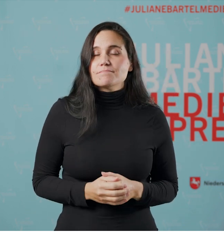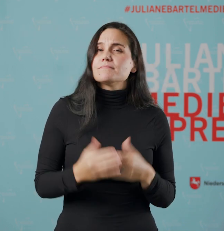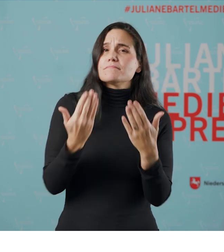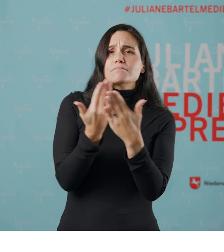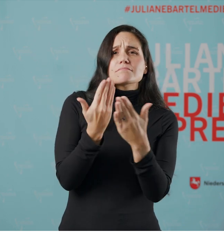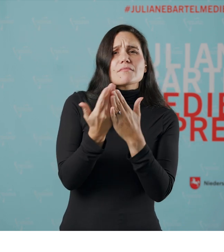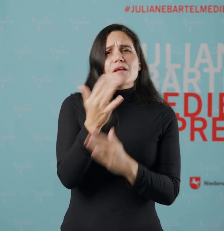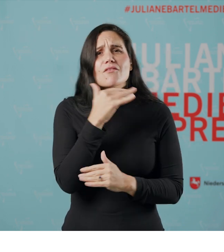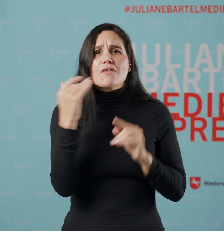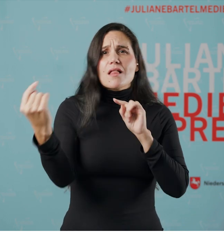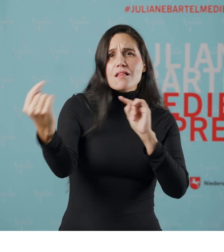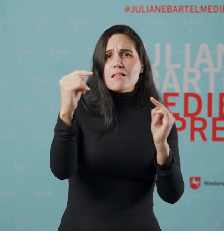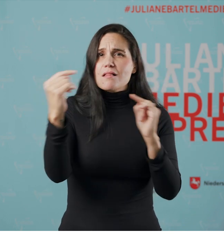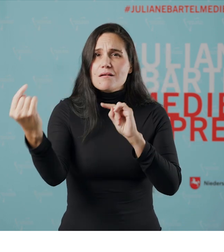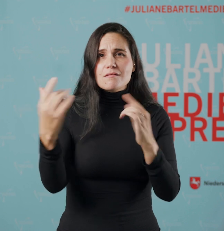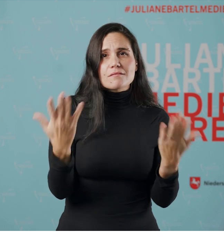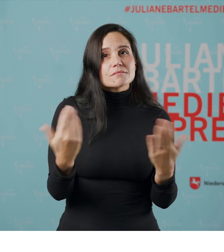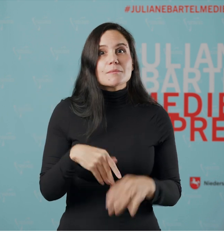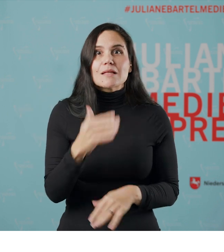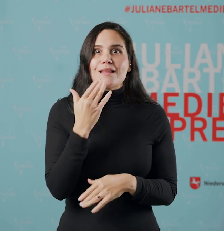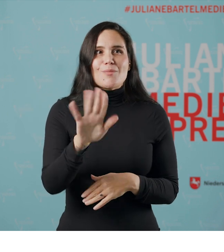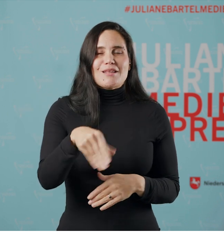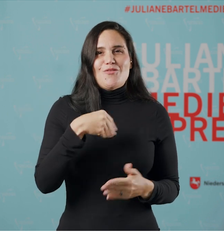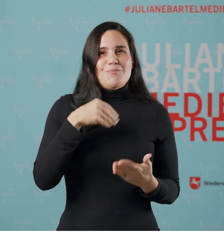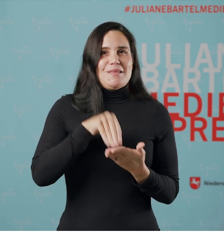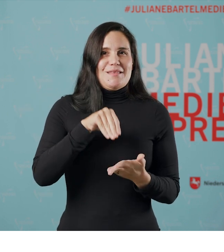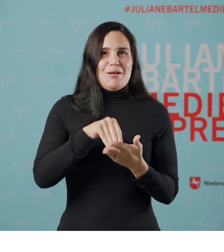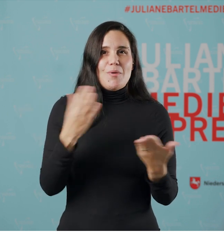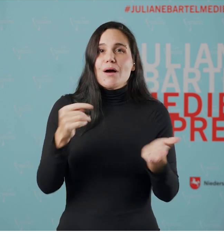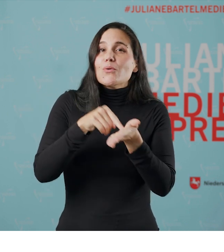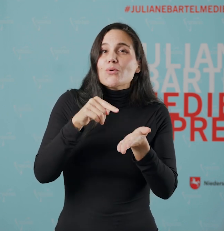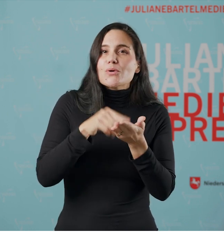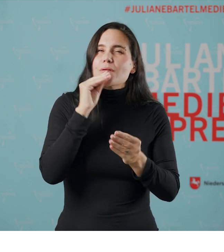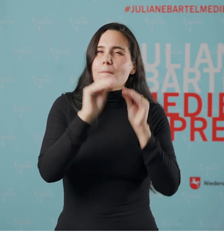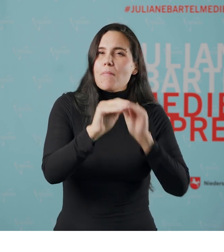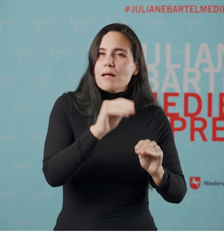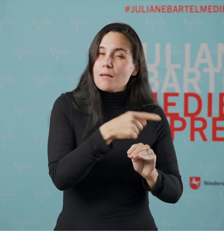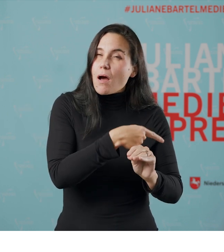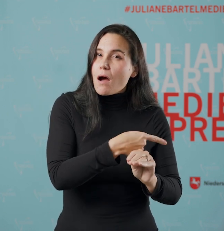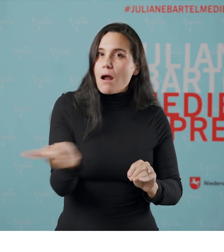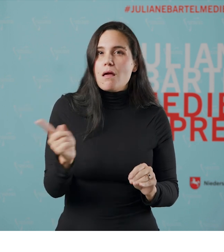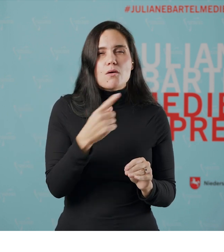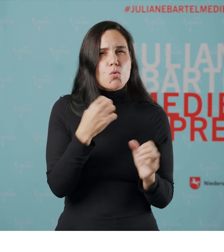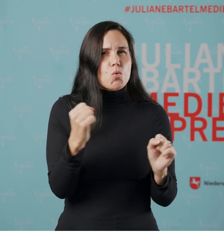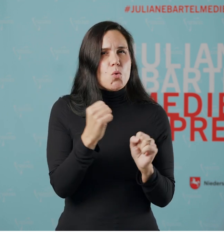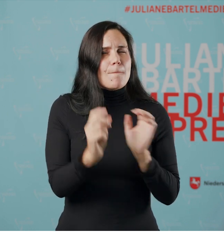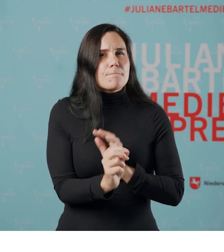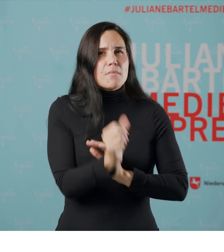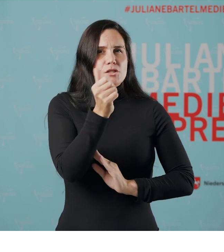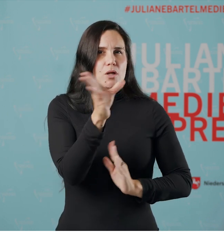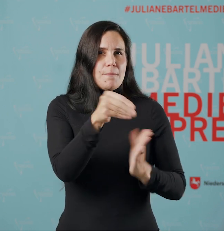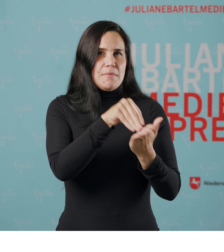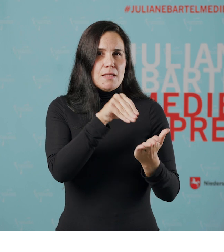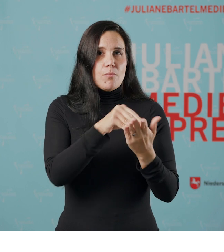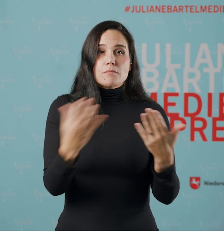Und dementsprechend gab es wirklich viel Diskussion und ich bin dankbar, wieder dabei sein zu können, weil die Beiträge eben alle irgendwas